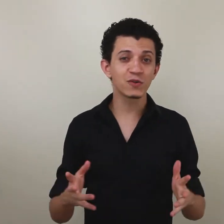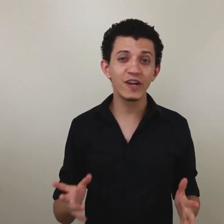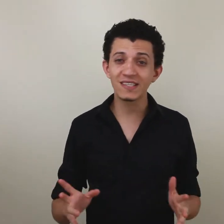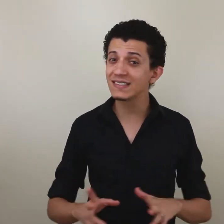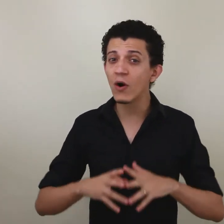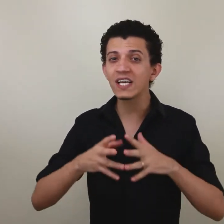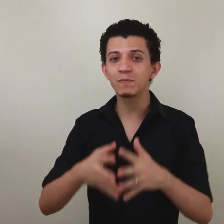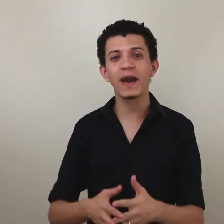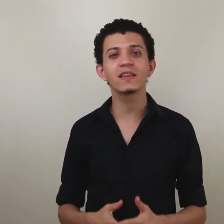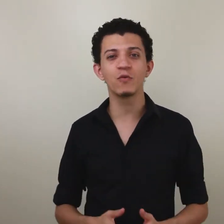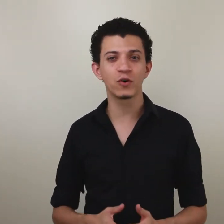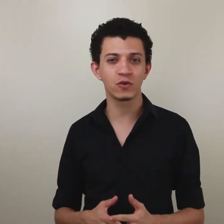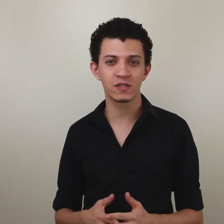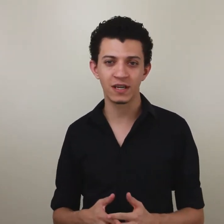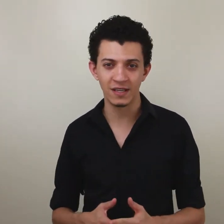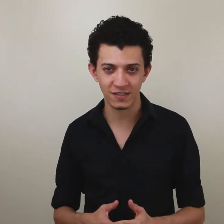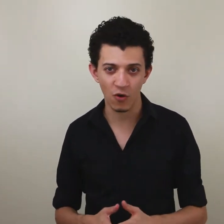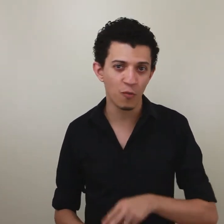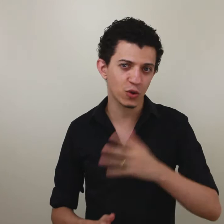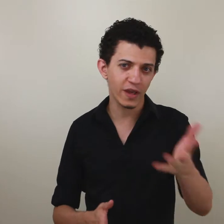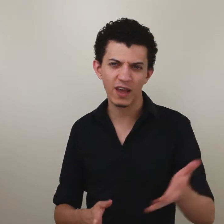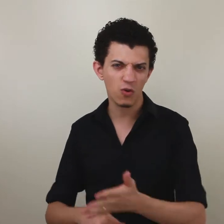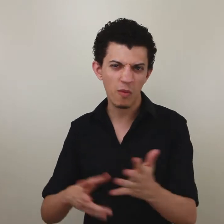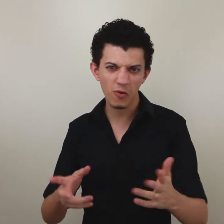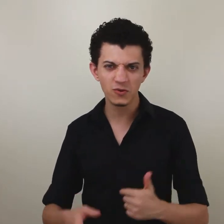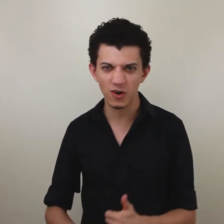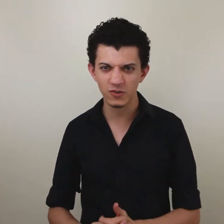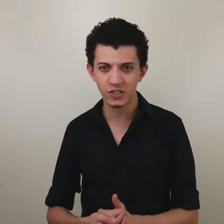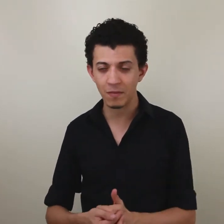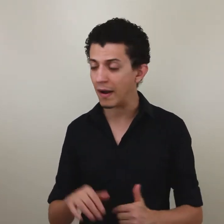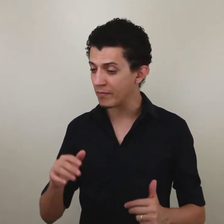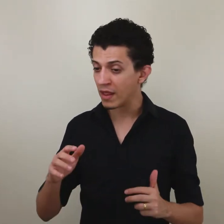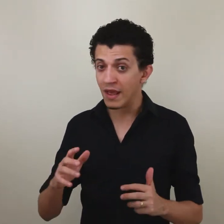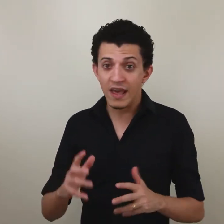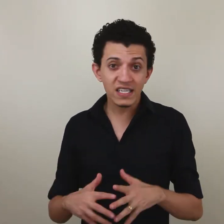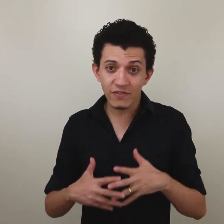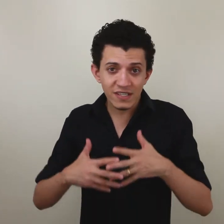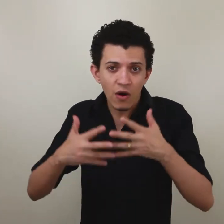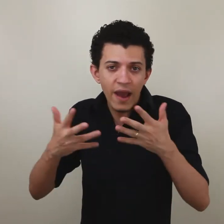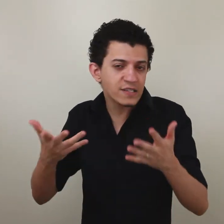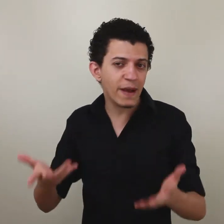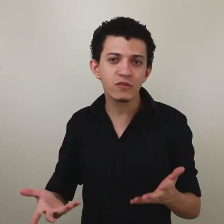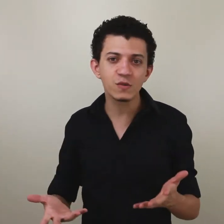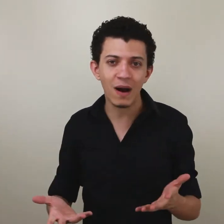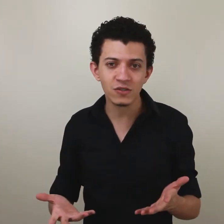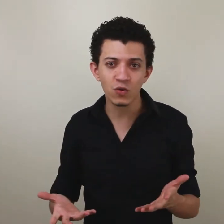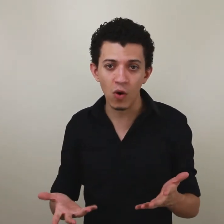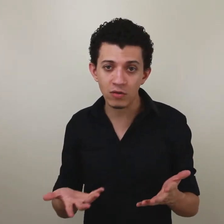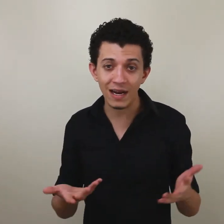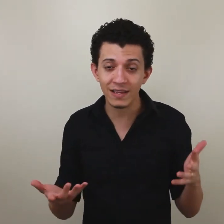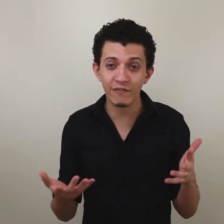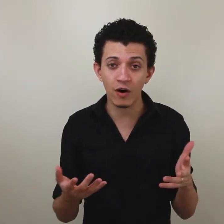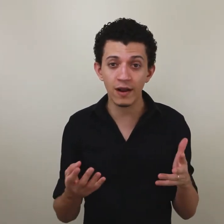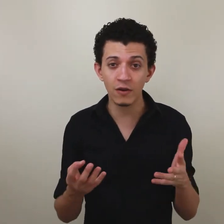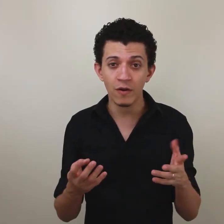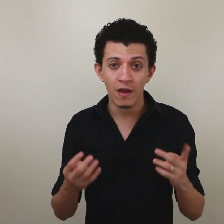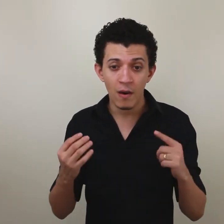motoristas não respeitam o motociclista o motoqueiro novo ato de chamados e se você não respeitar o espaço do outro escolhe o